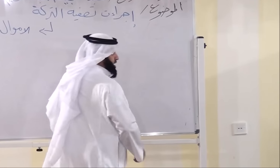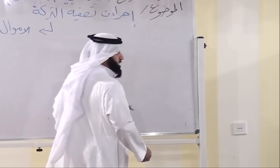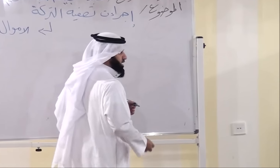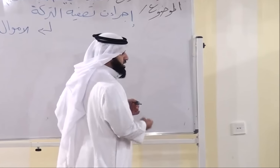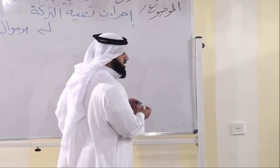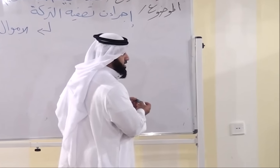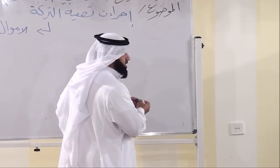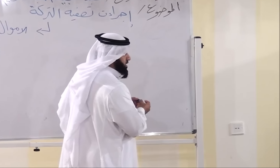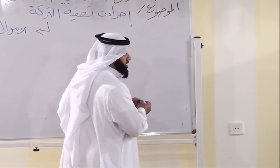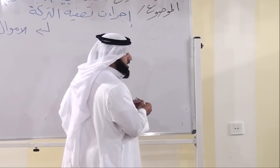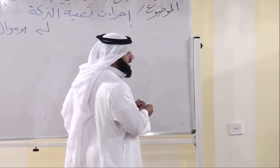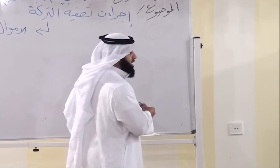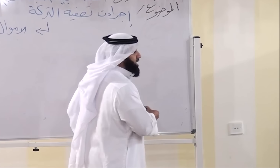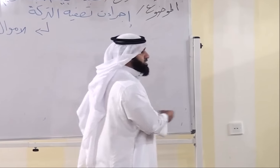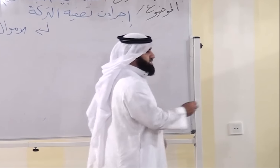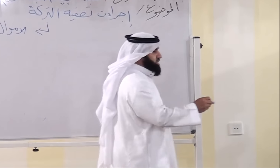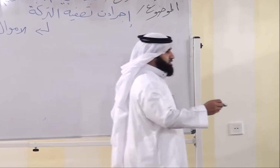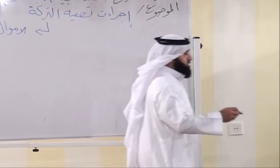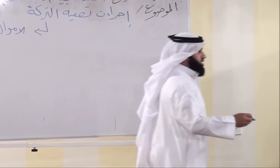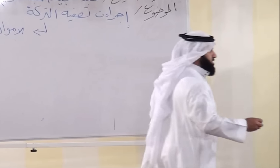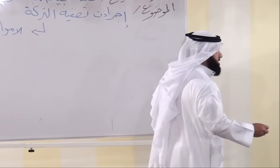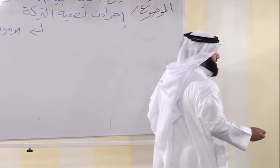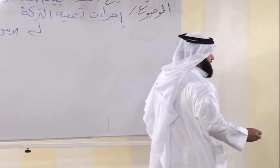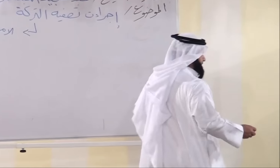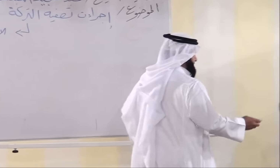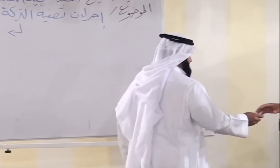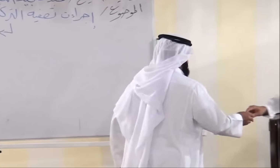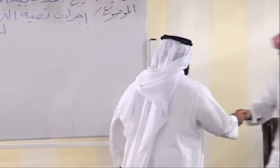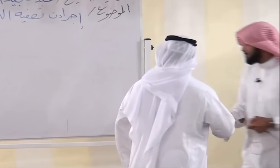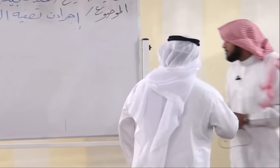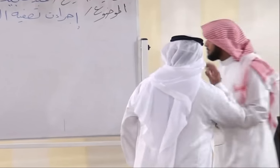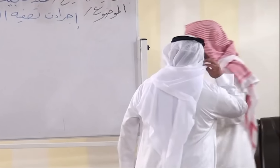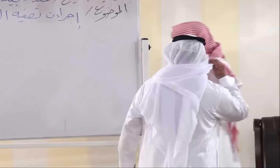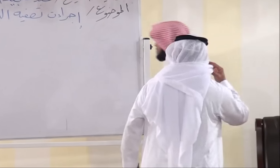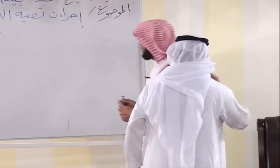أموال؟ هذا أكتبها. لا لا لا لا أسمع. أنت تشرح شيء.